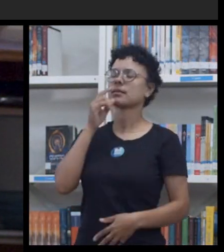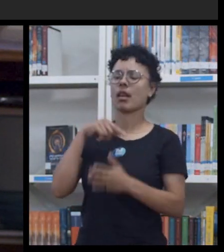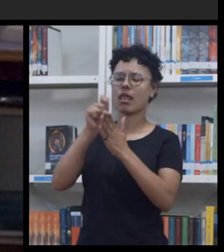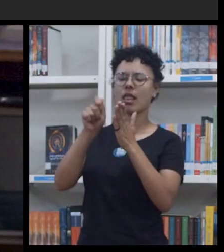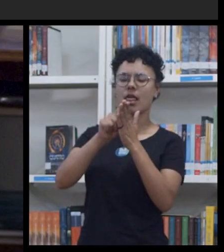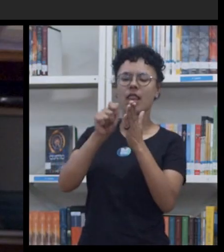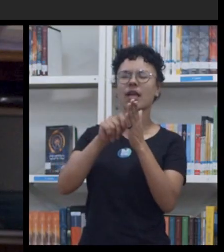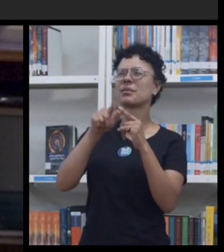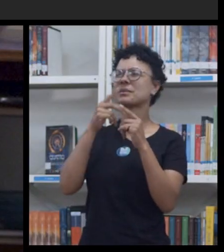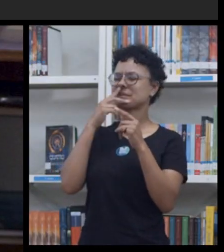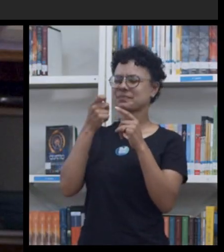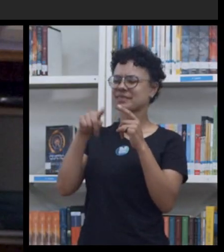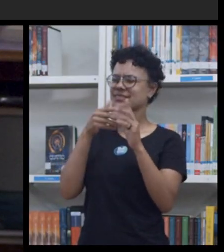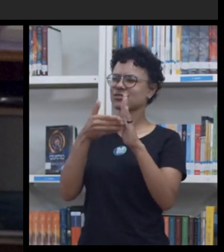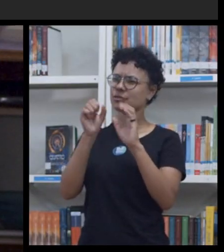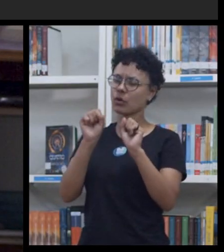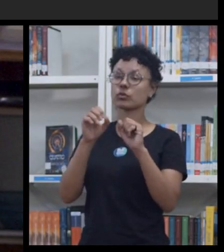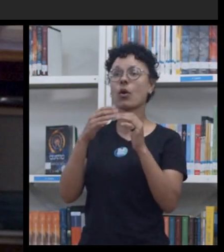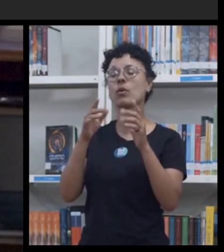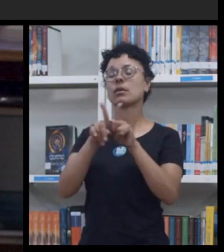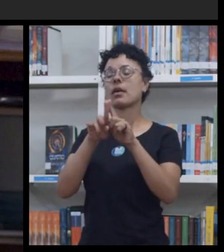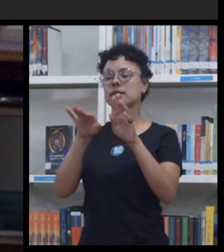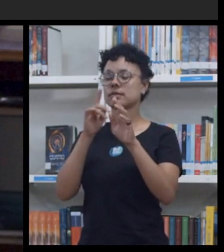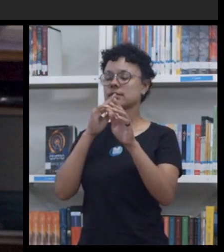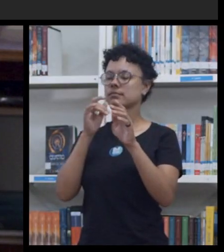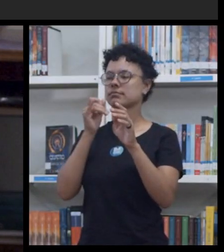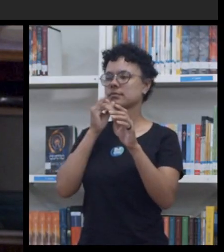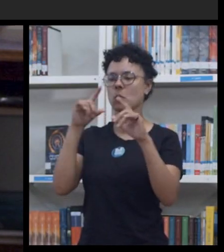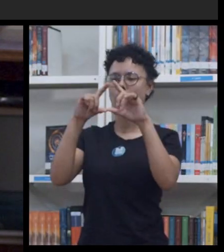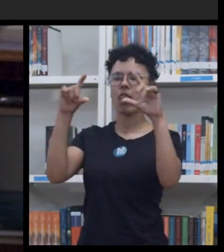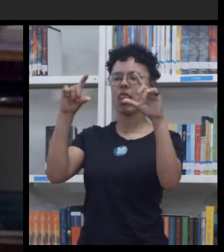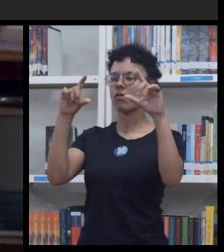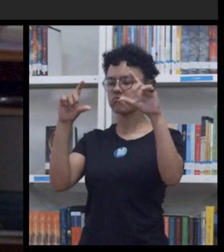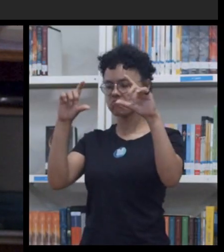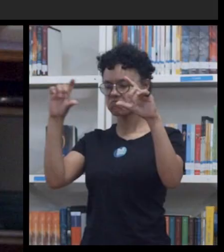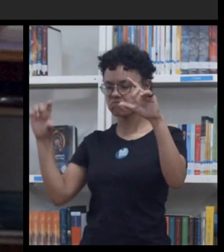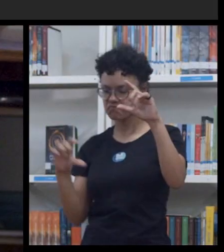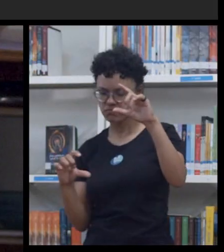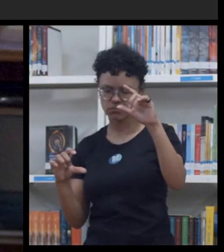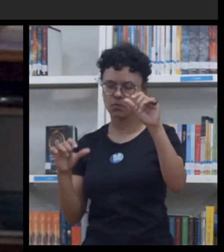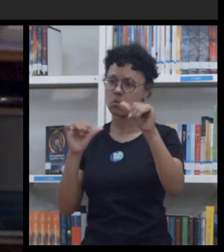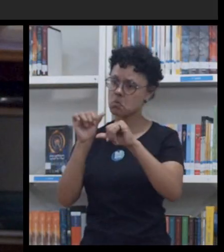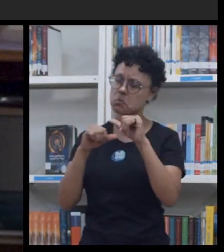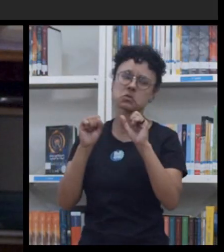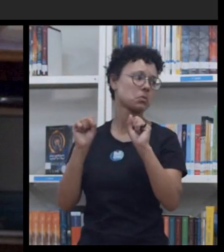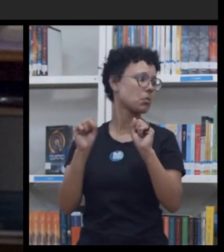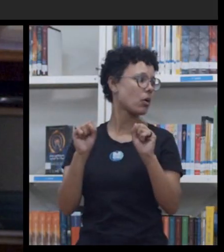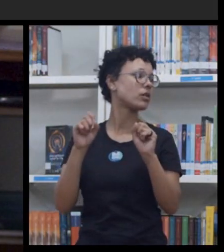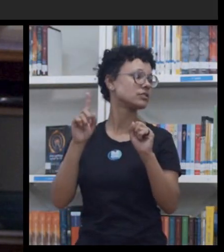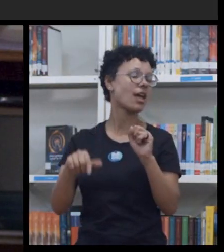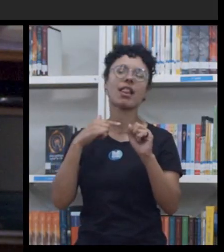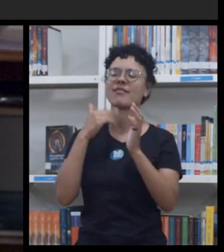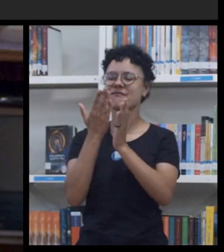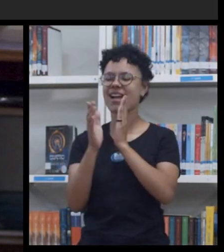escreve coisas que não são necessárias. Às vezes a gente troca de lugar um parágrafo inteiro. Não, isso aqui pode vir depois. Isso faz